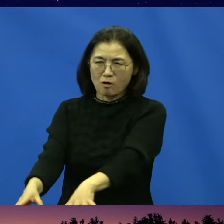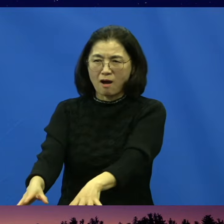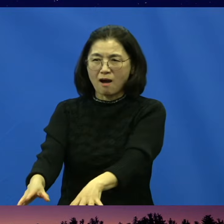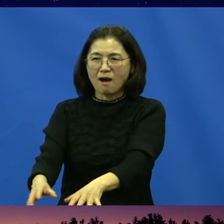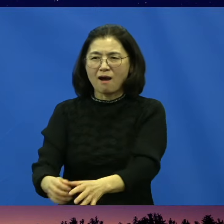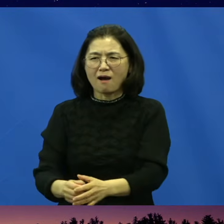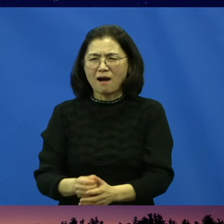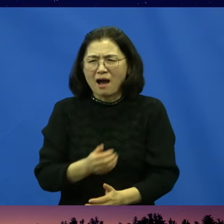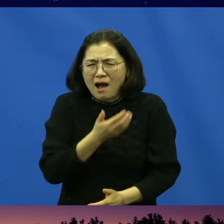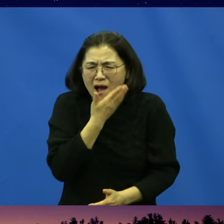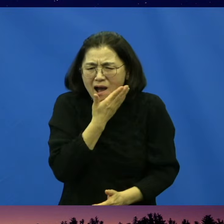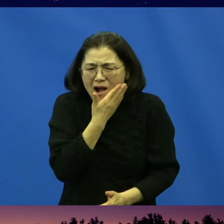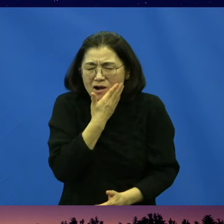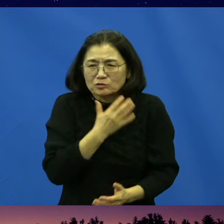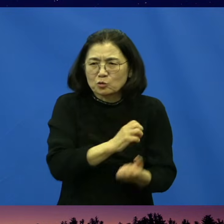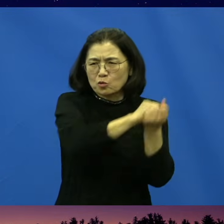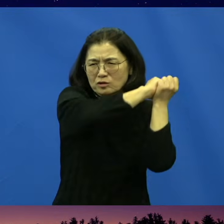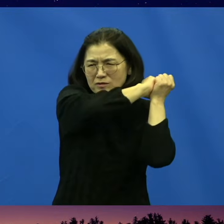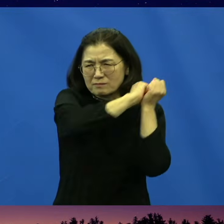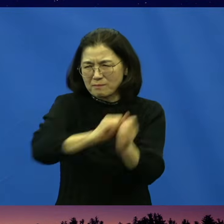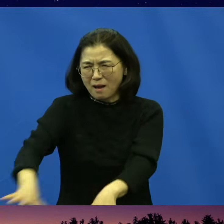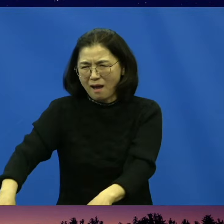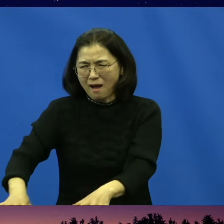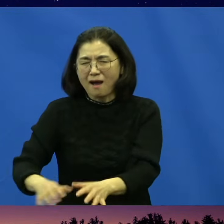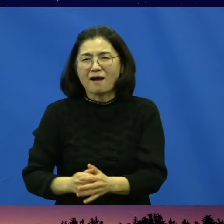그 아까운 소고기를, 그죠?